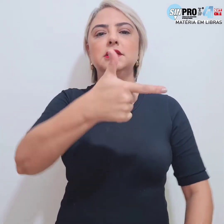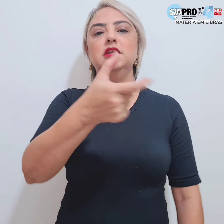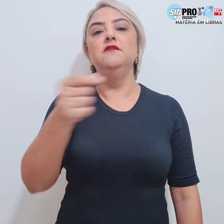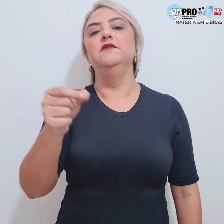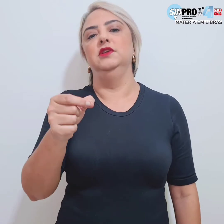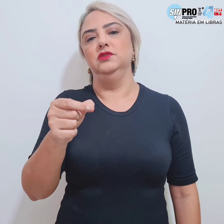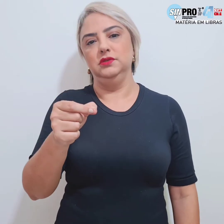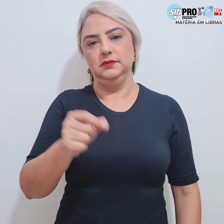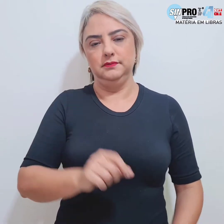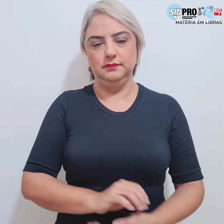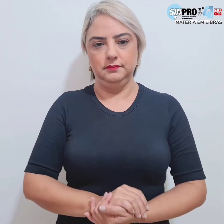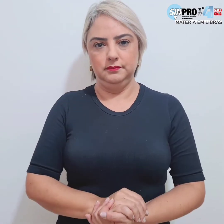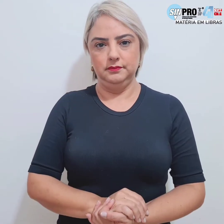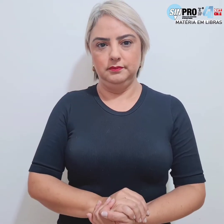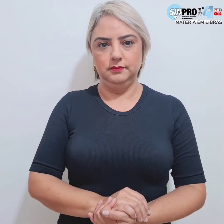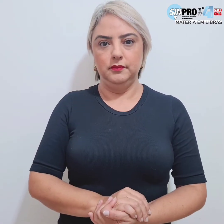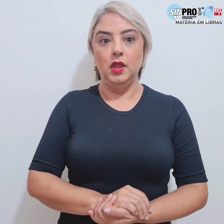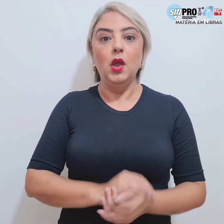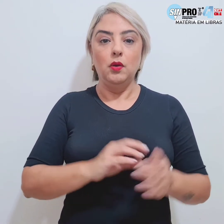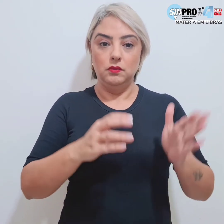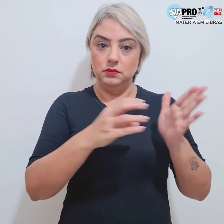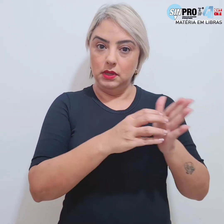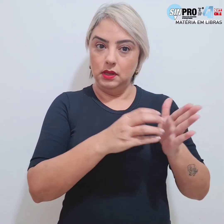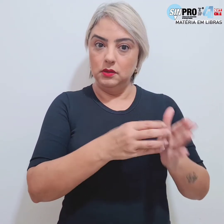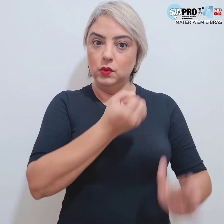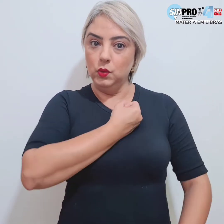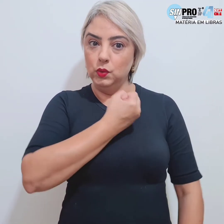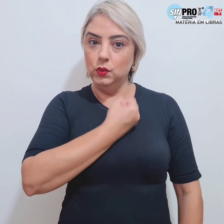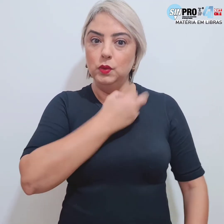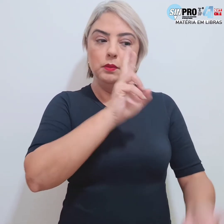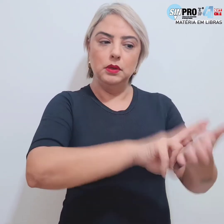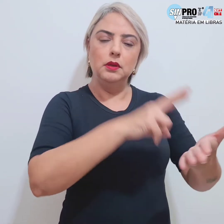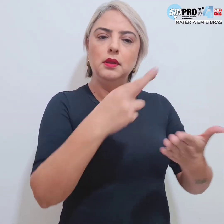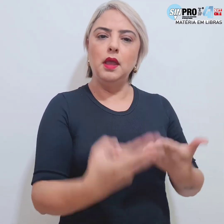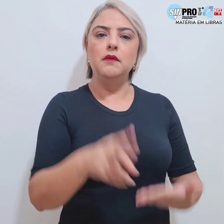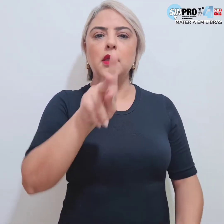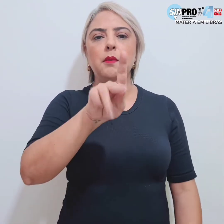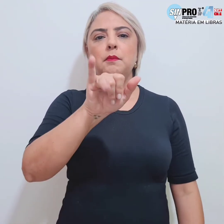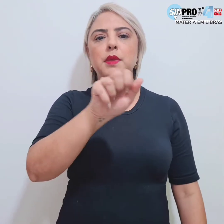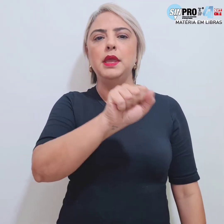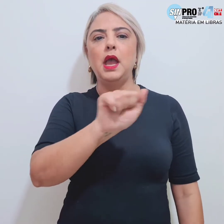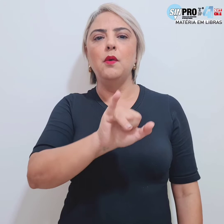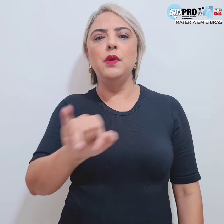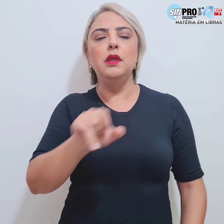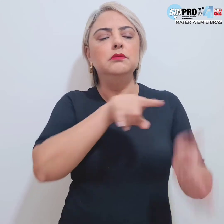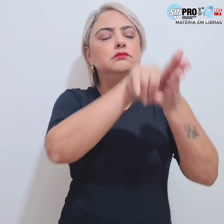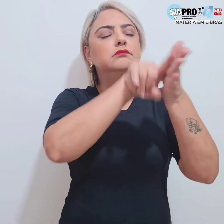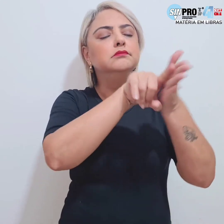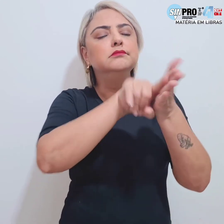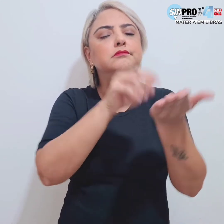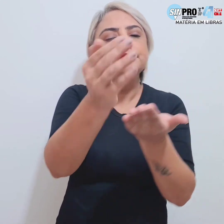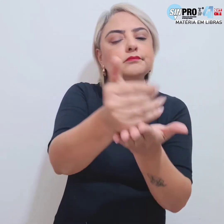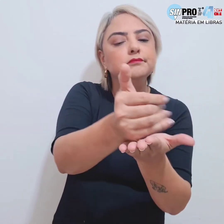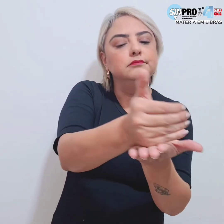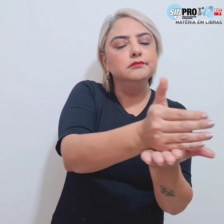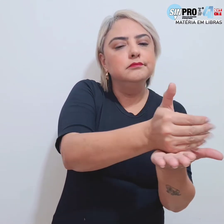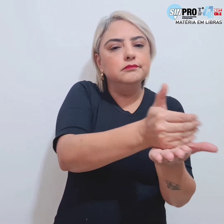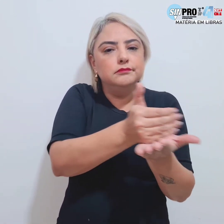que 20 salários mínimos. Os dados são da revista Piauí, levantados a partir